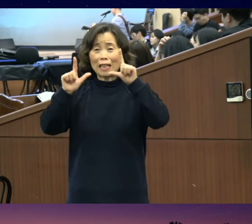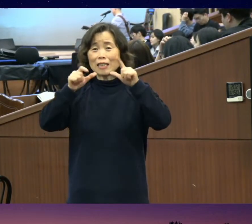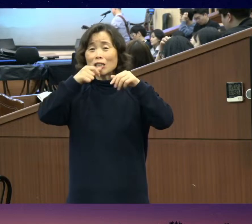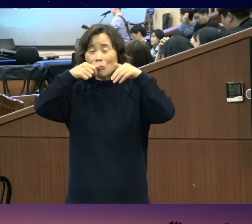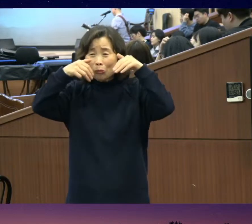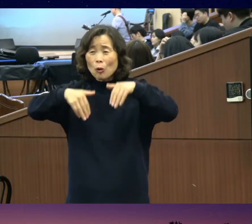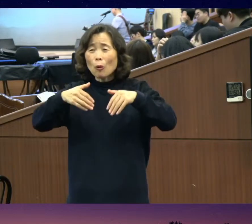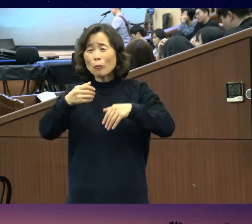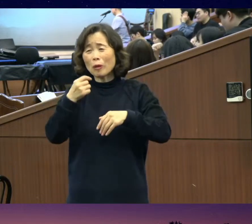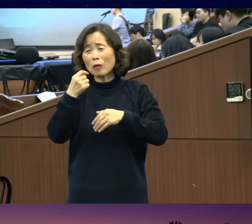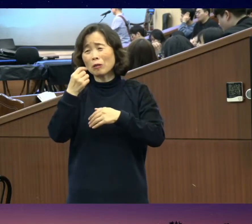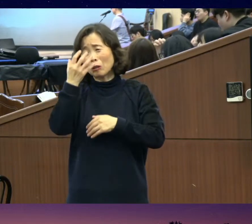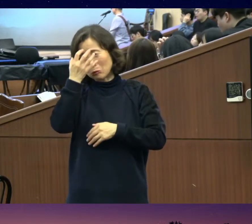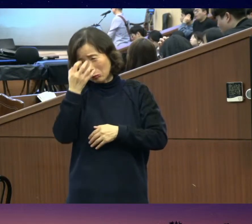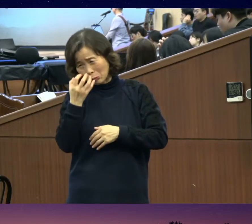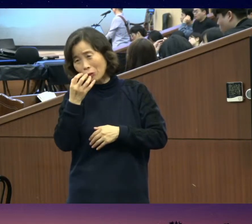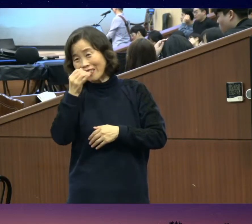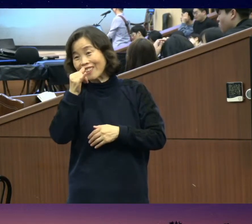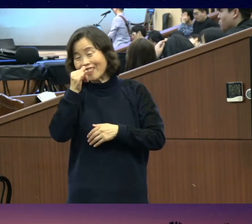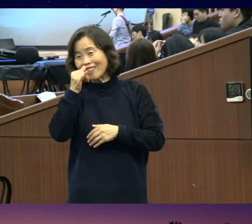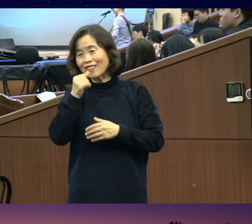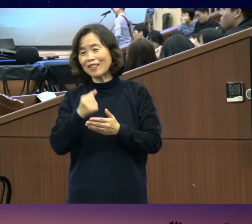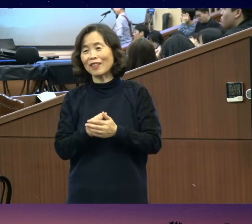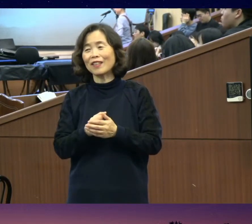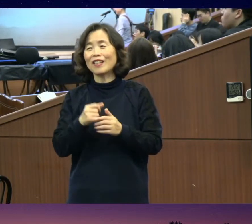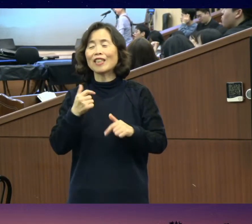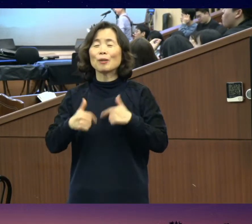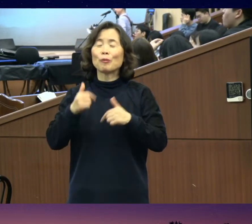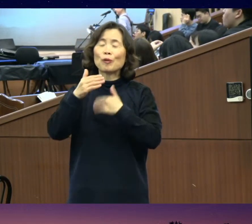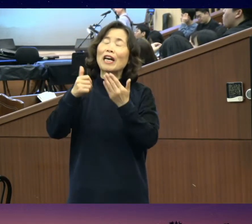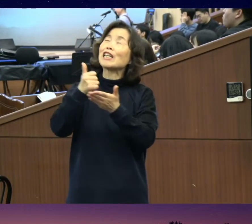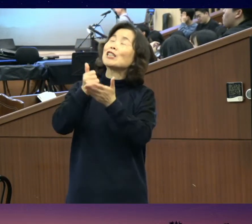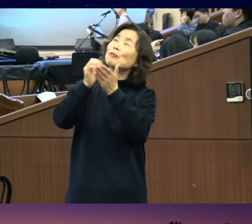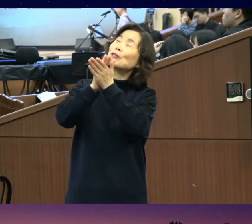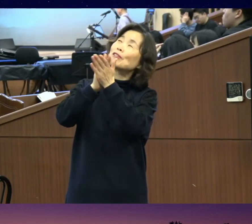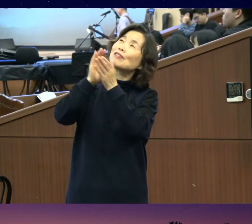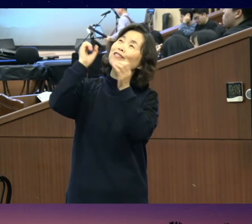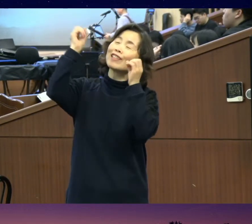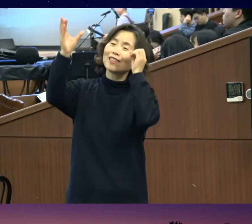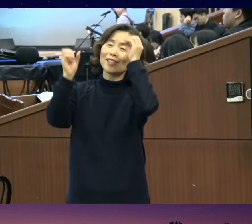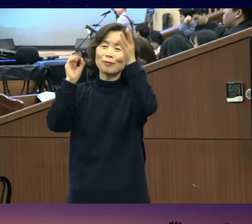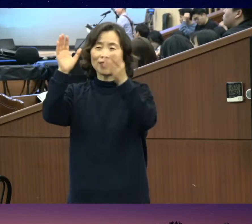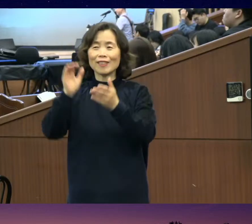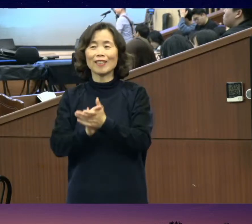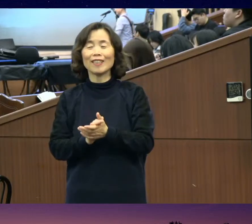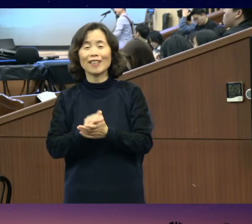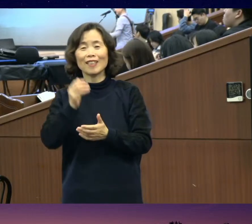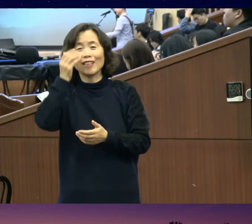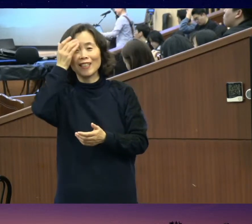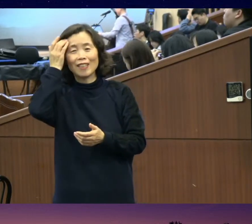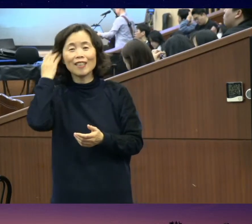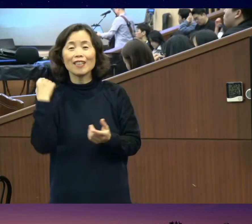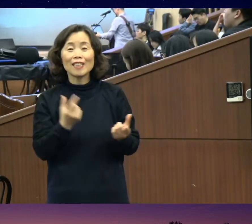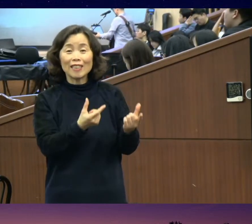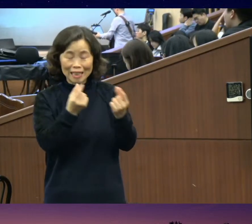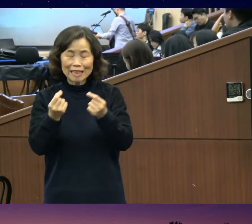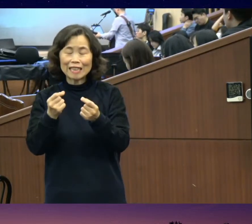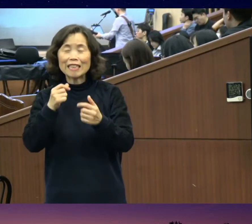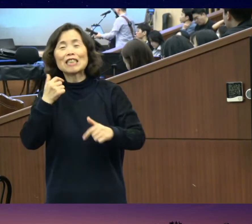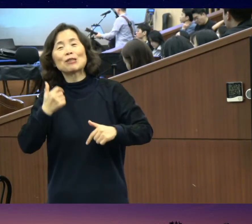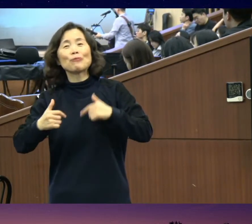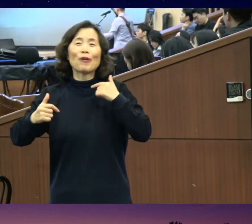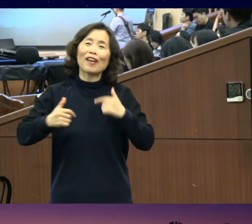계시는데 오늘 기쁨으로 우리 하나님 앞에 나갑시다. 153장 우리 함께 기뻐해. 우리